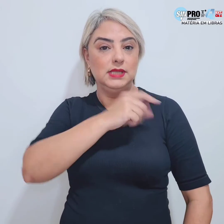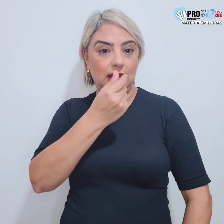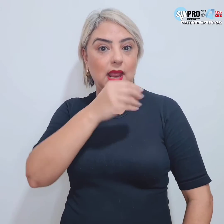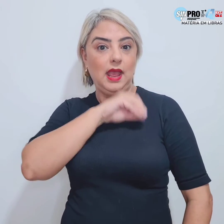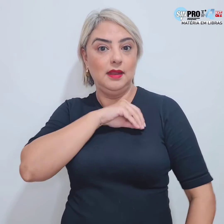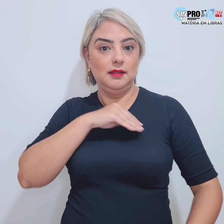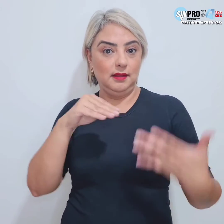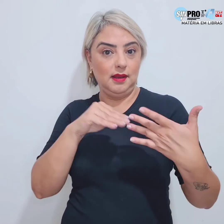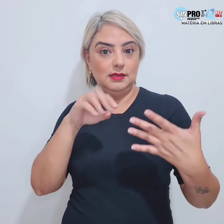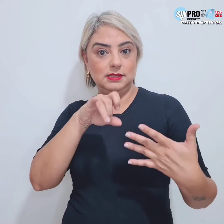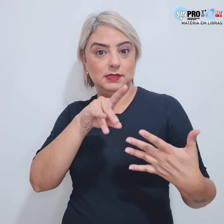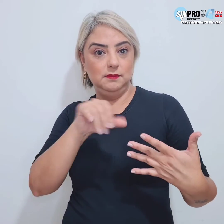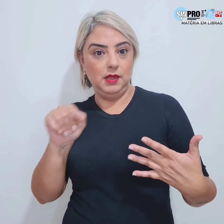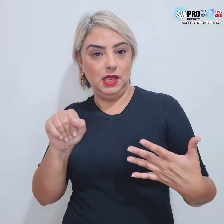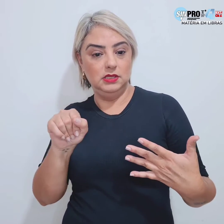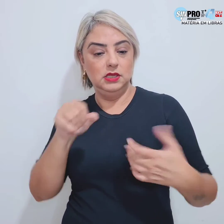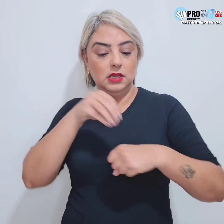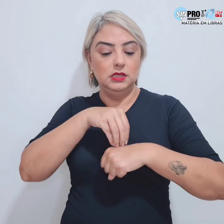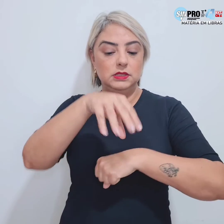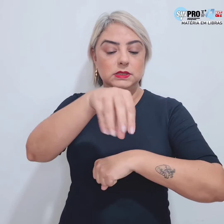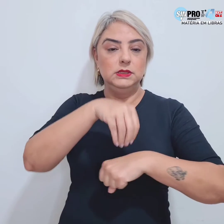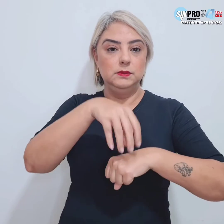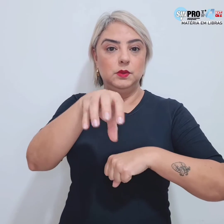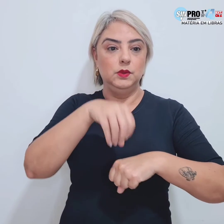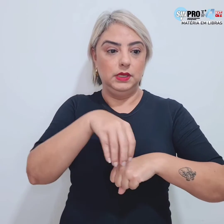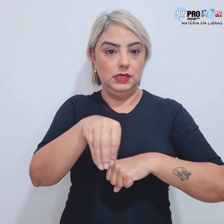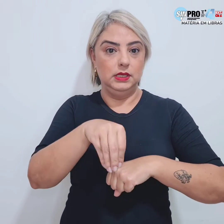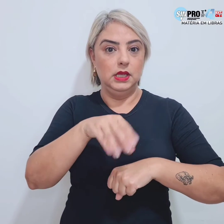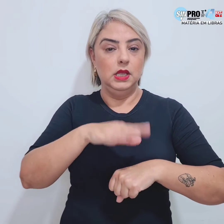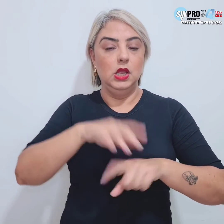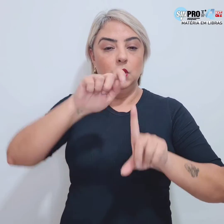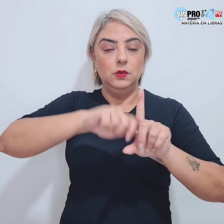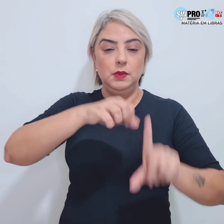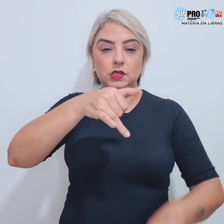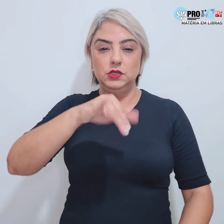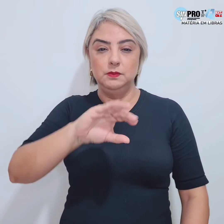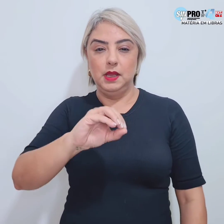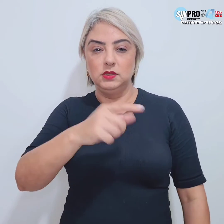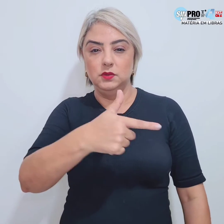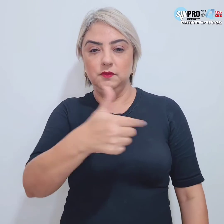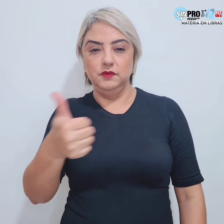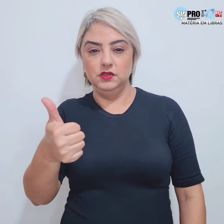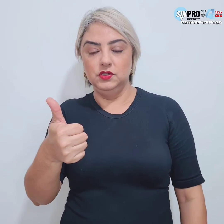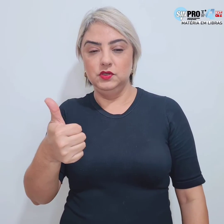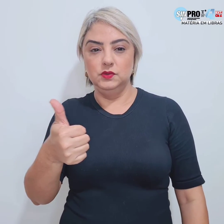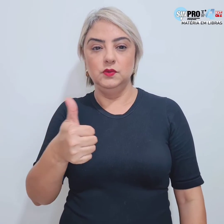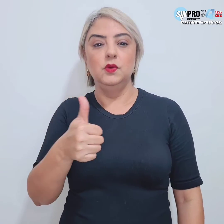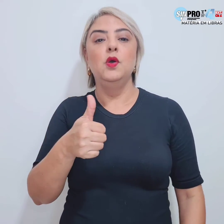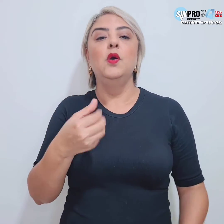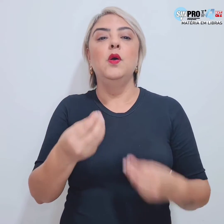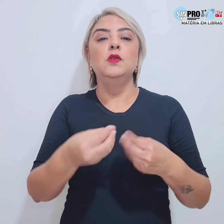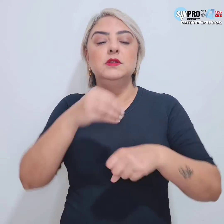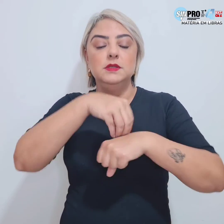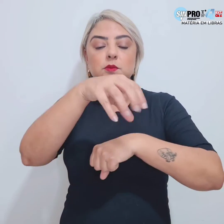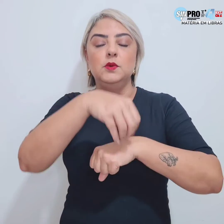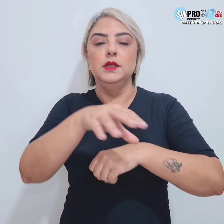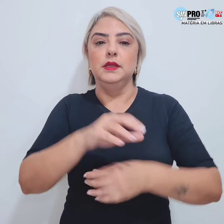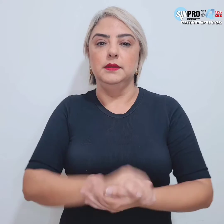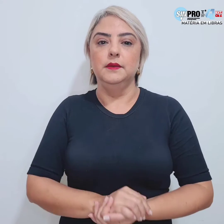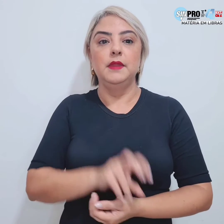média estava distribuída em março de 2021, da seguinte forma, 58